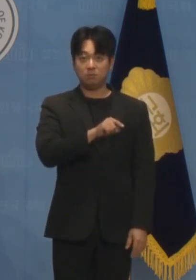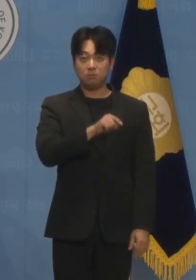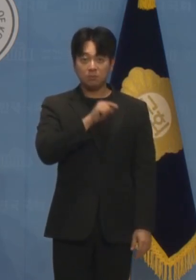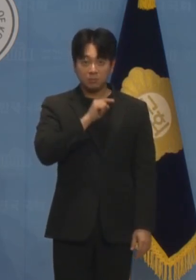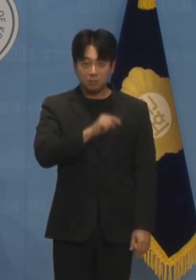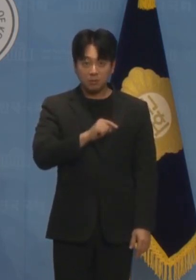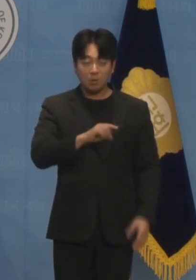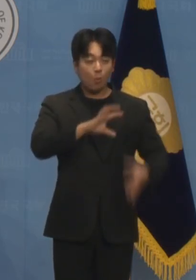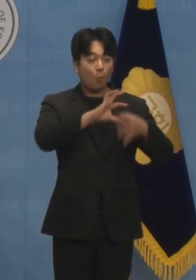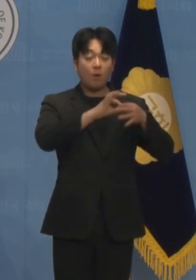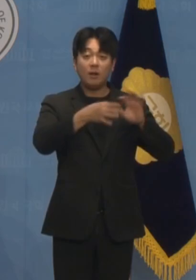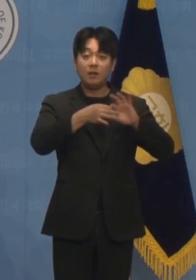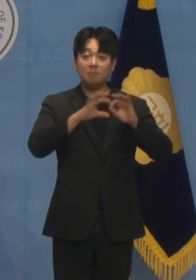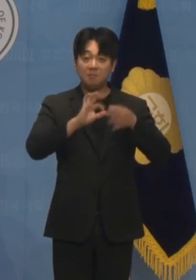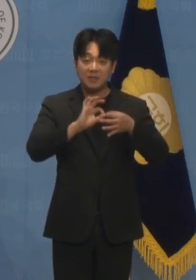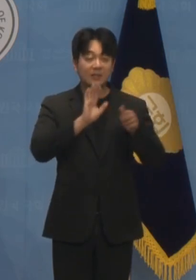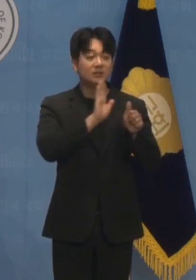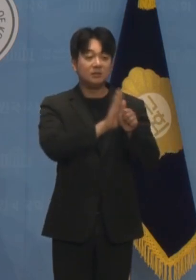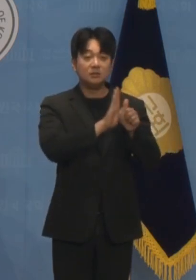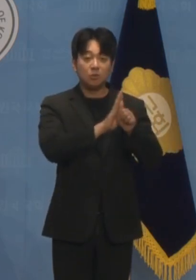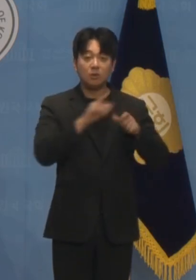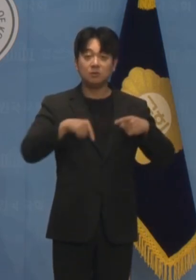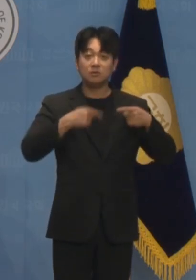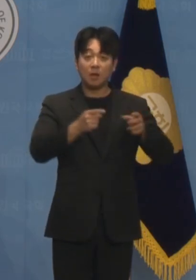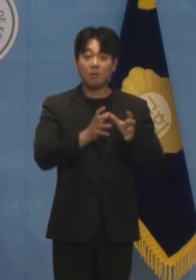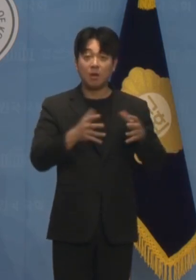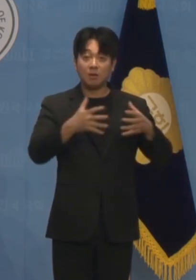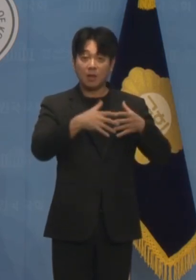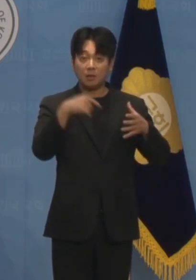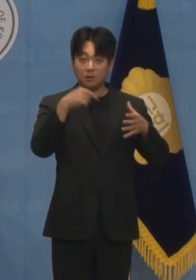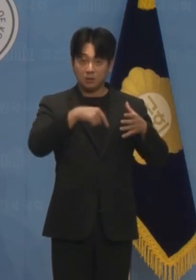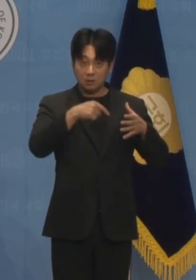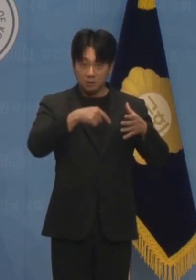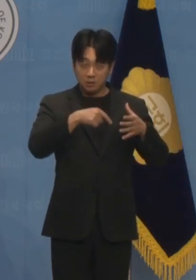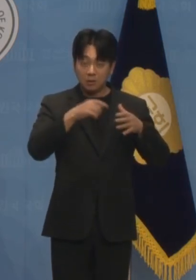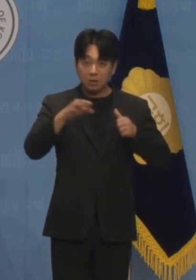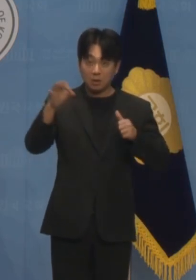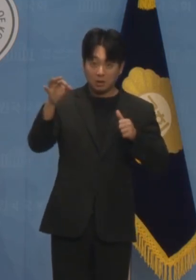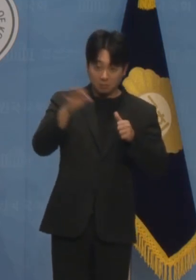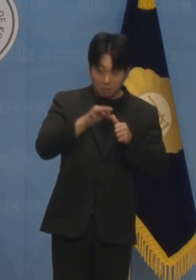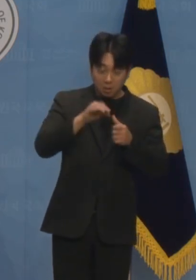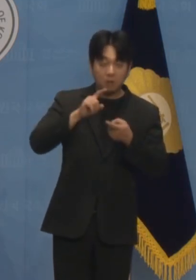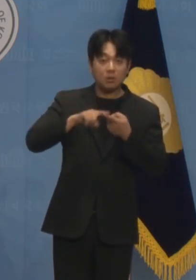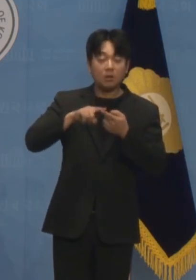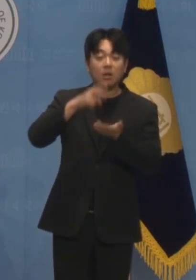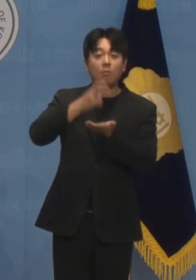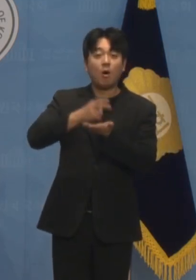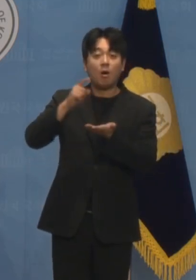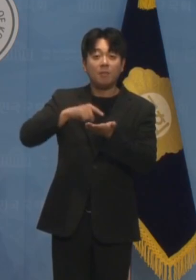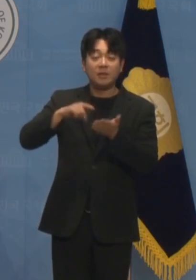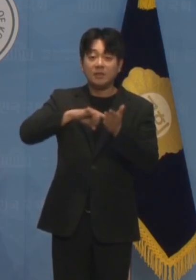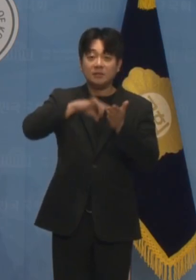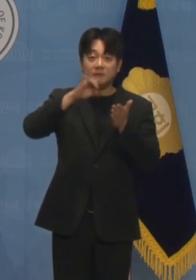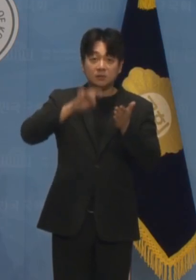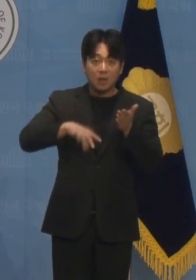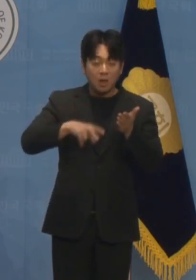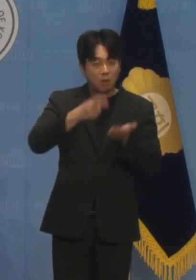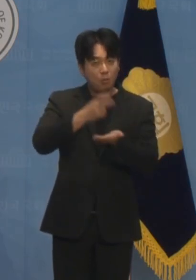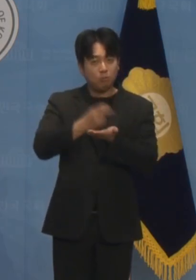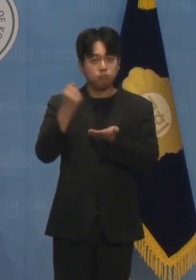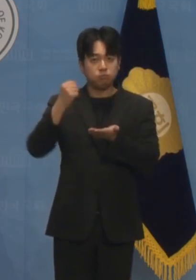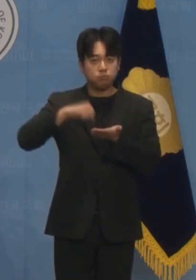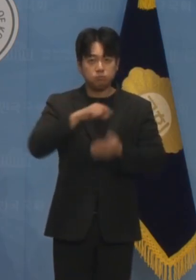관련된 문제 제기가 선거법, 법인세법에 저촉되느냐 여부인데 문제가 없다면서